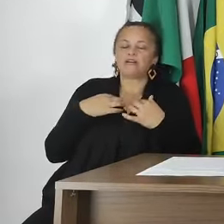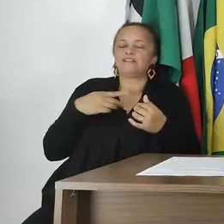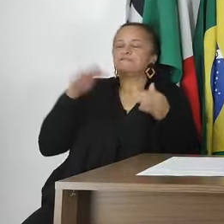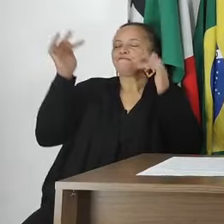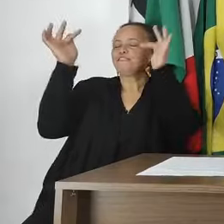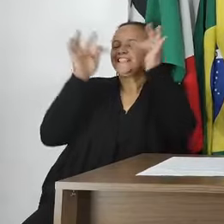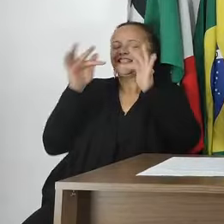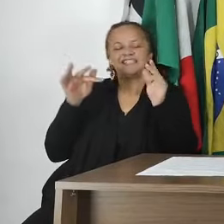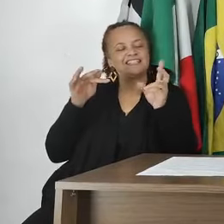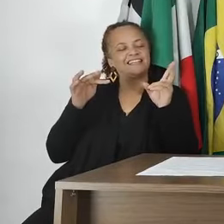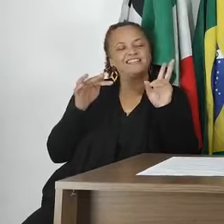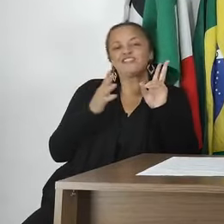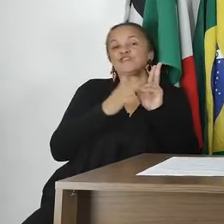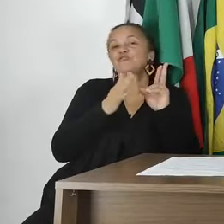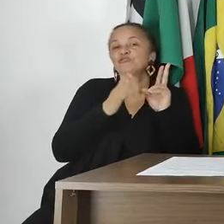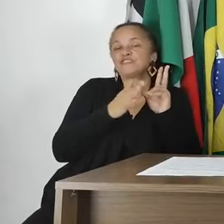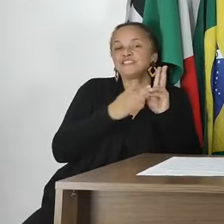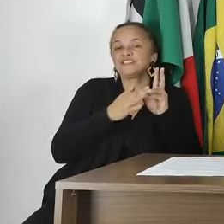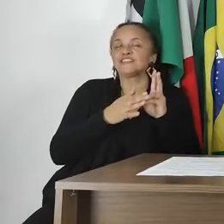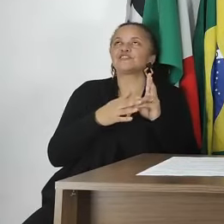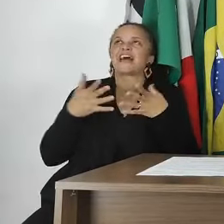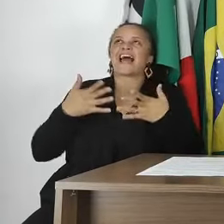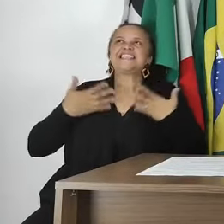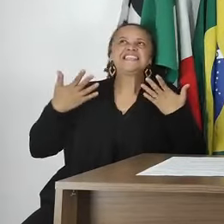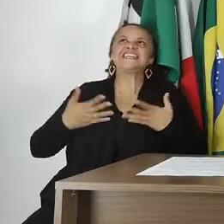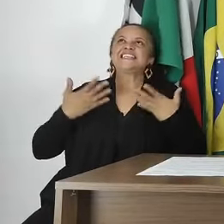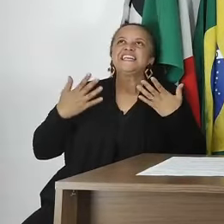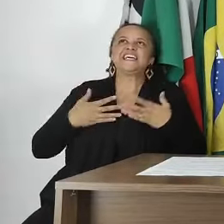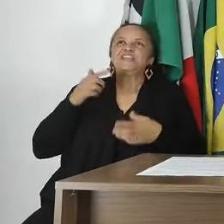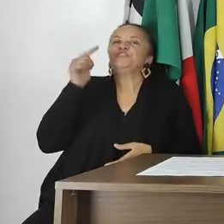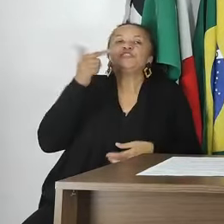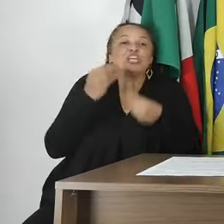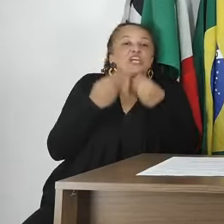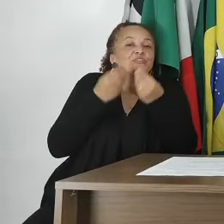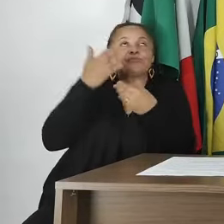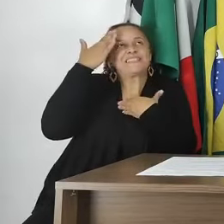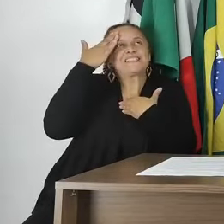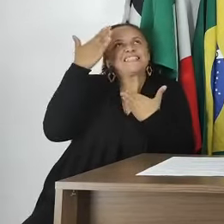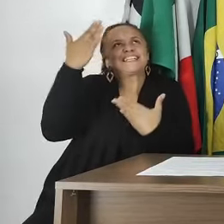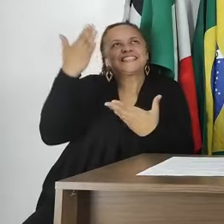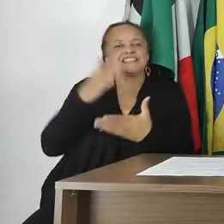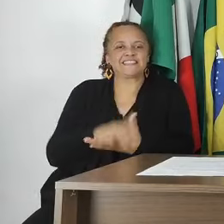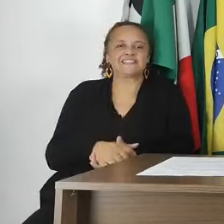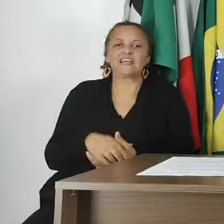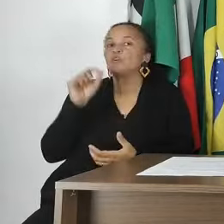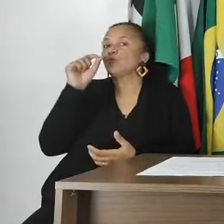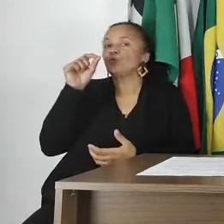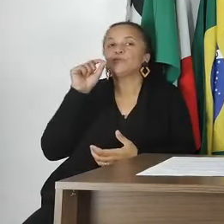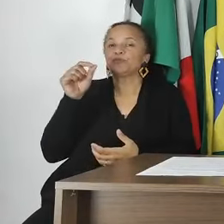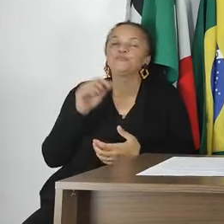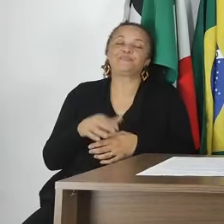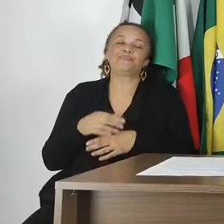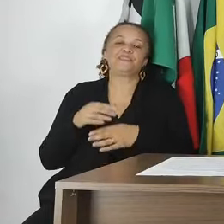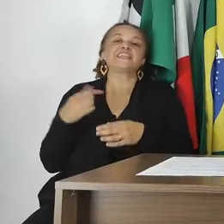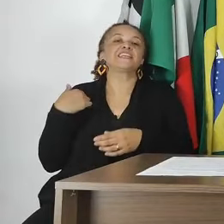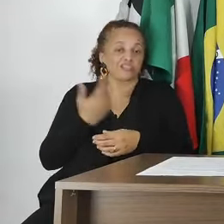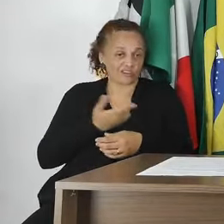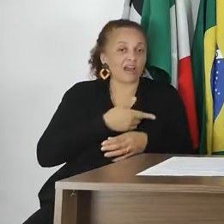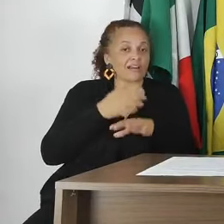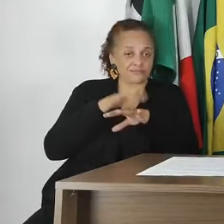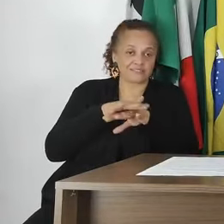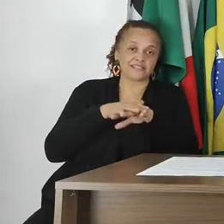Mas o cacique não tinha palavras para agradecer o que a igreja fez por eles lá.